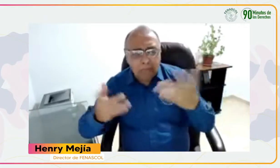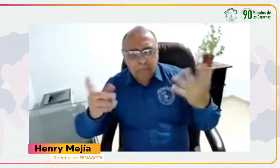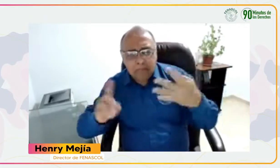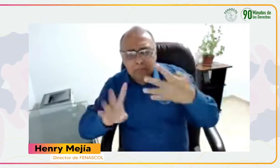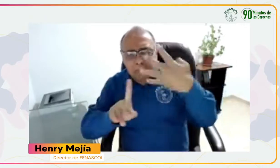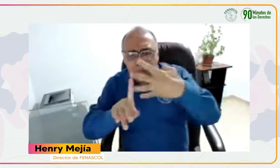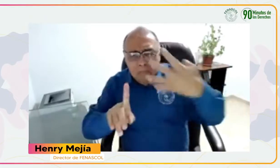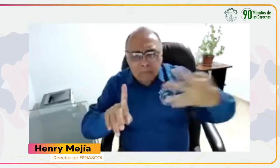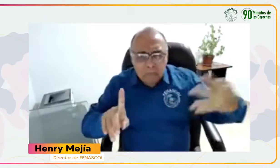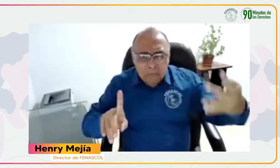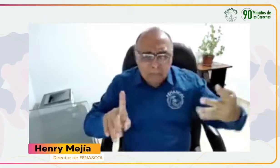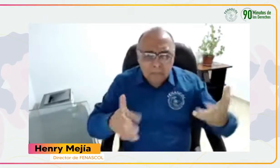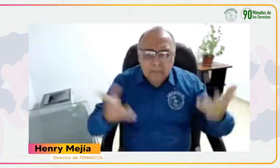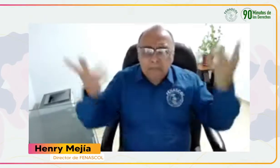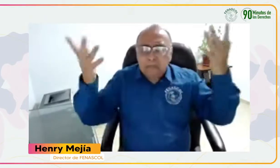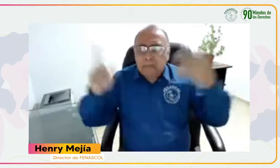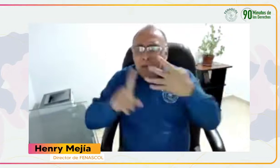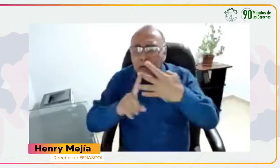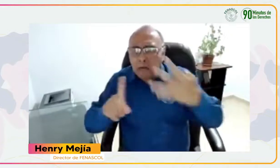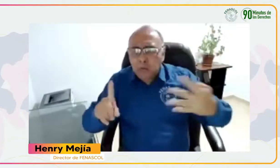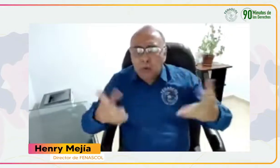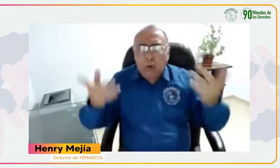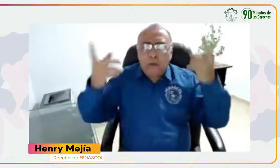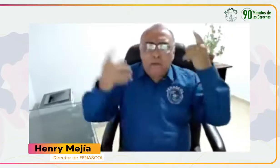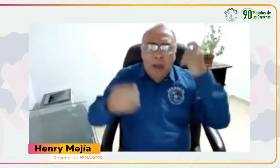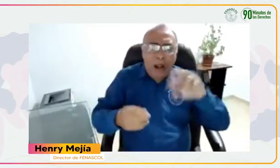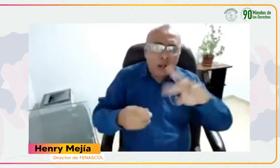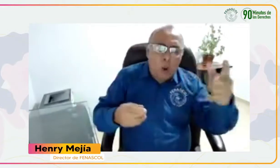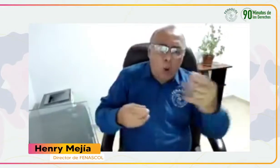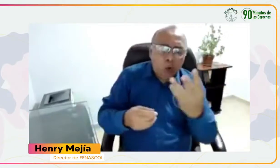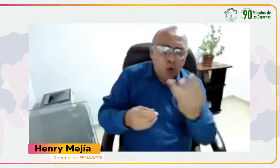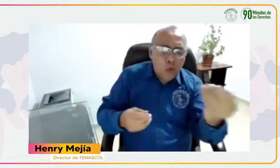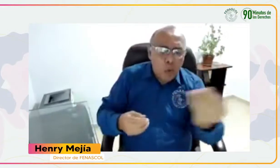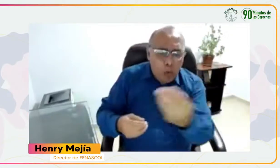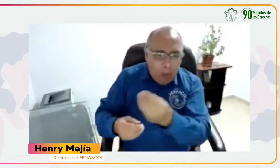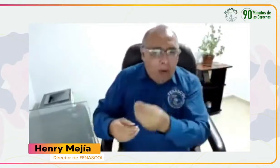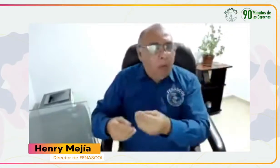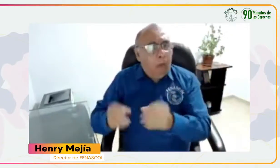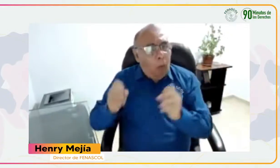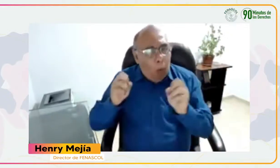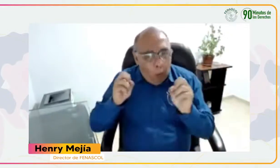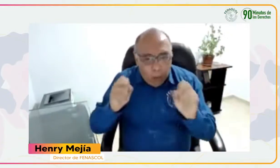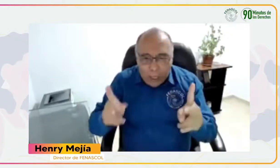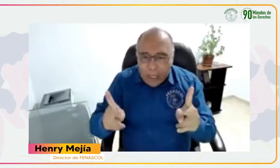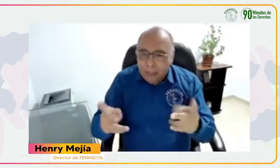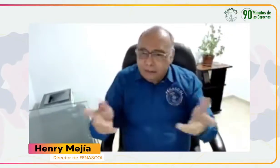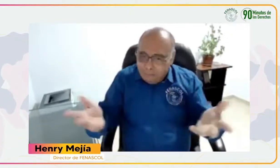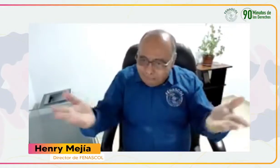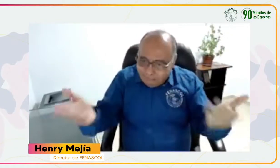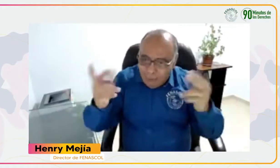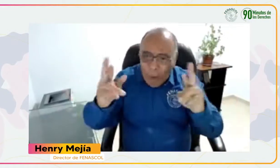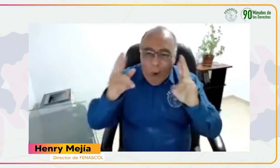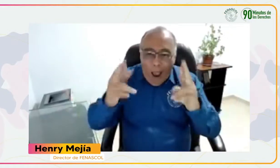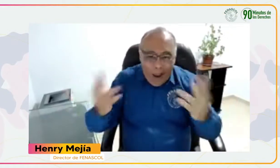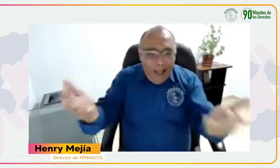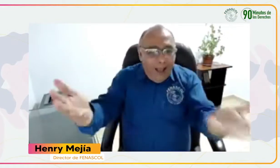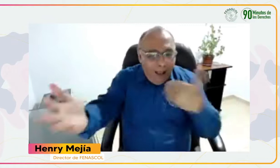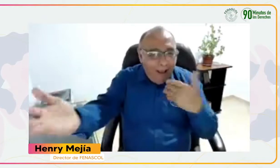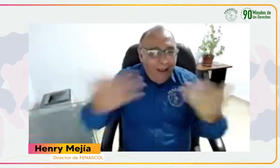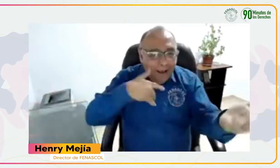Ella habló también sobre estos espacios de participación de la comunidad LGTBIQ+, y también de otros